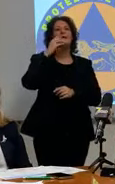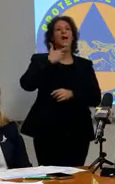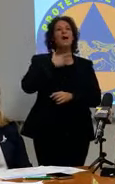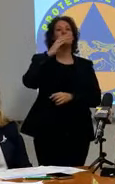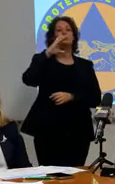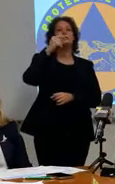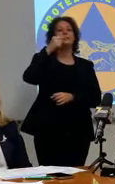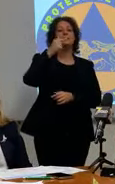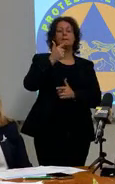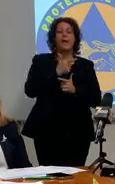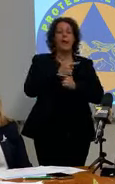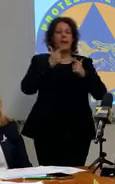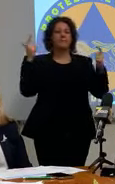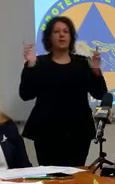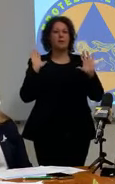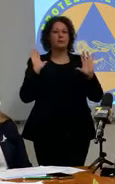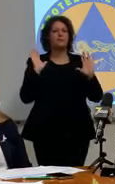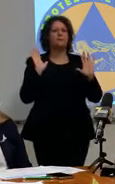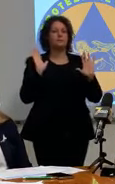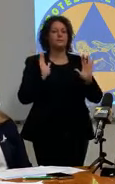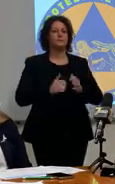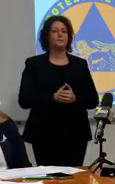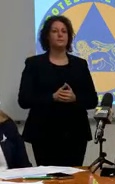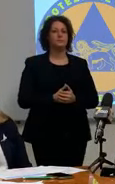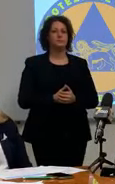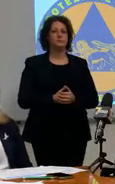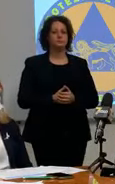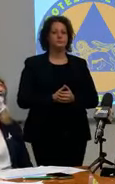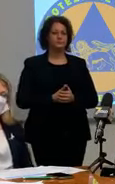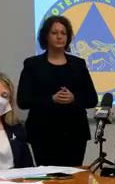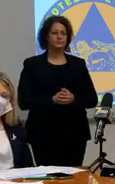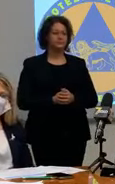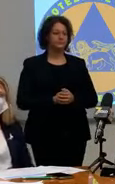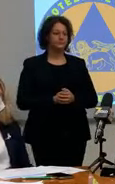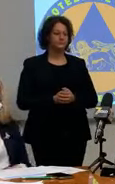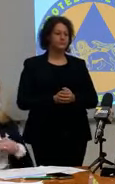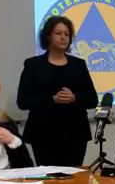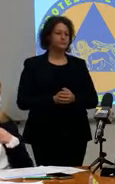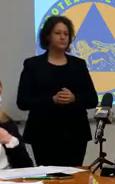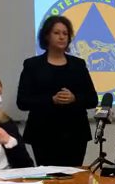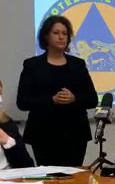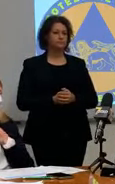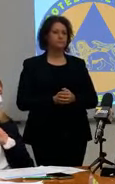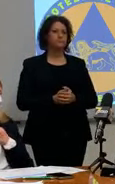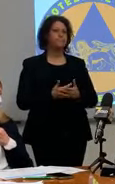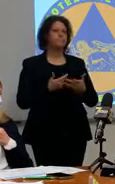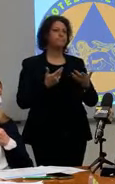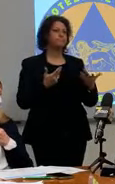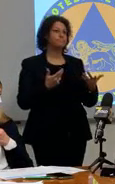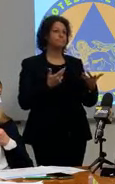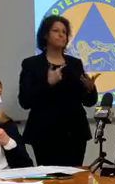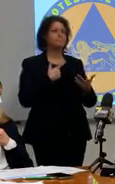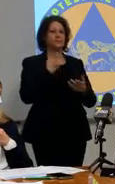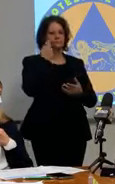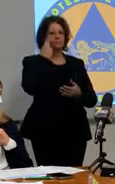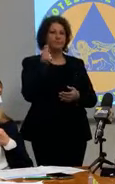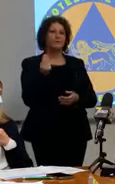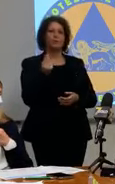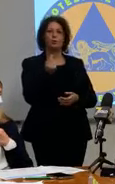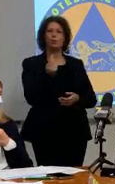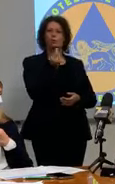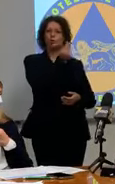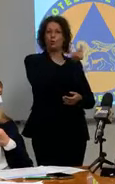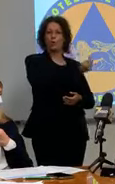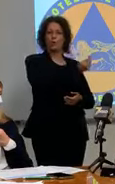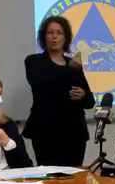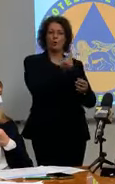37-38 di amplificazioni, quindi ci permette di fare questa cosa. Allora io, Presidente, ti passo il